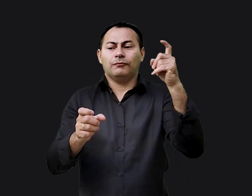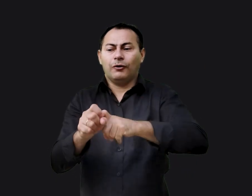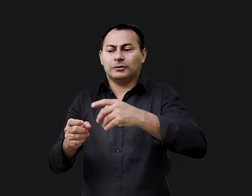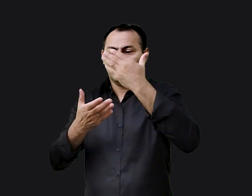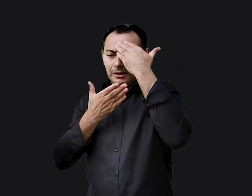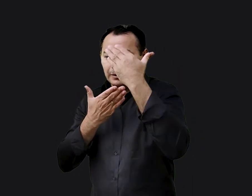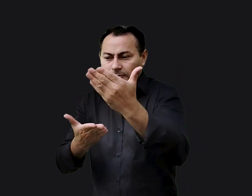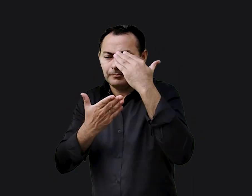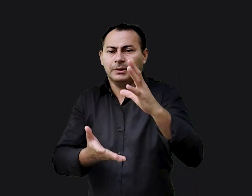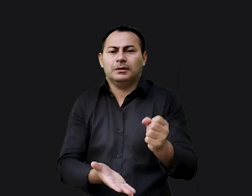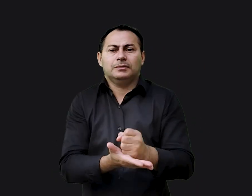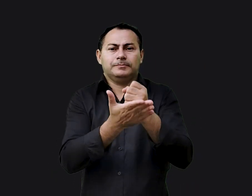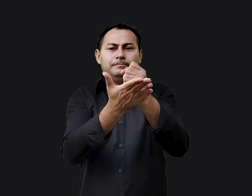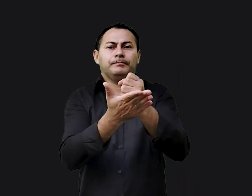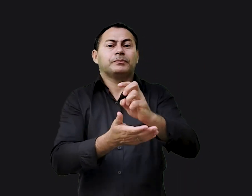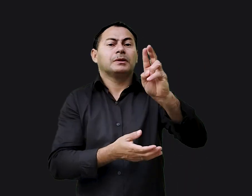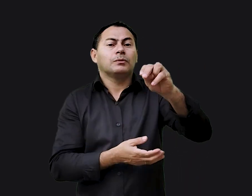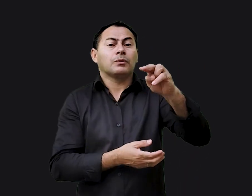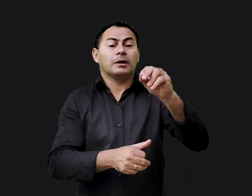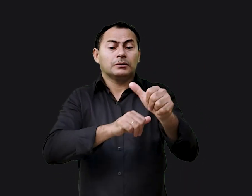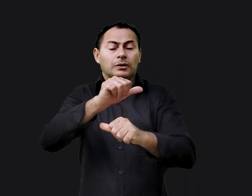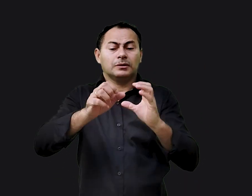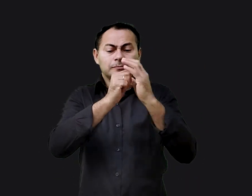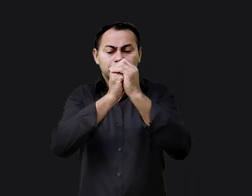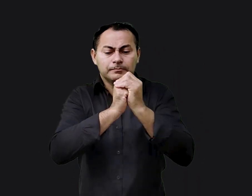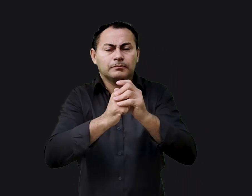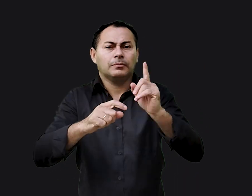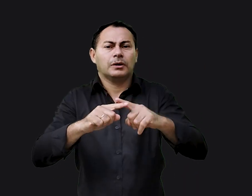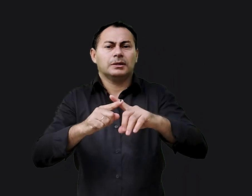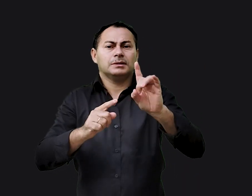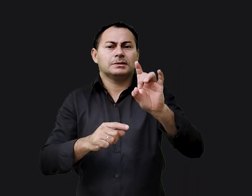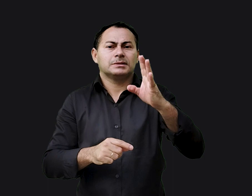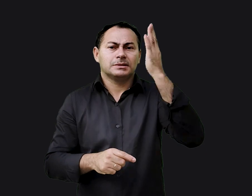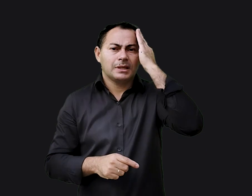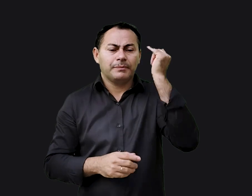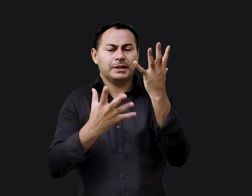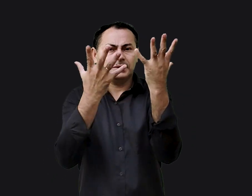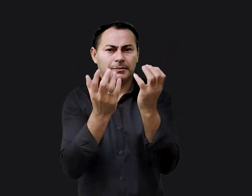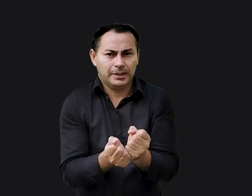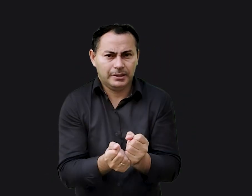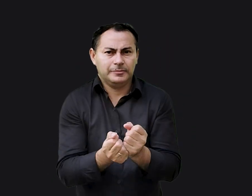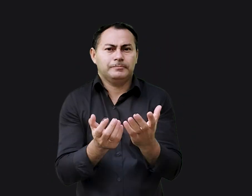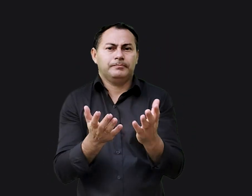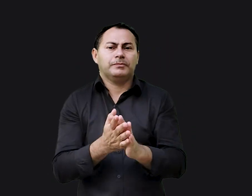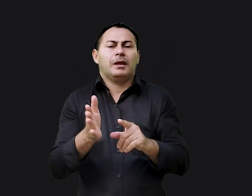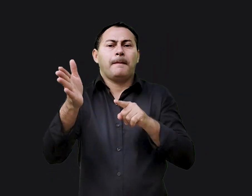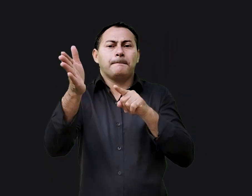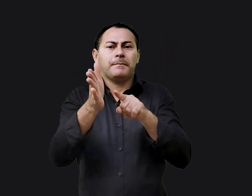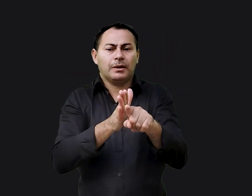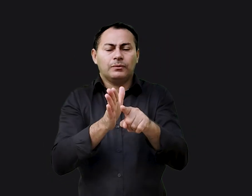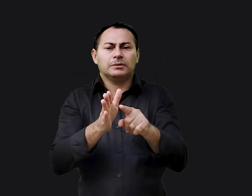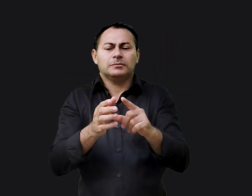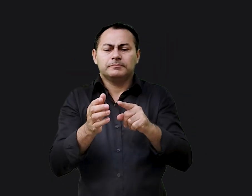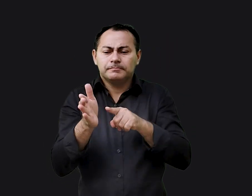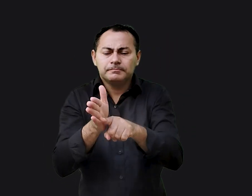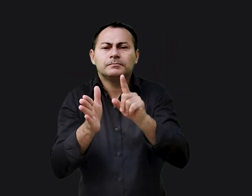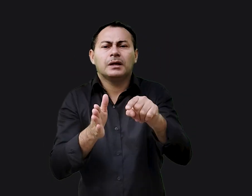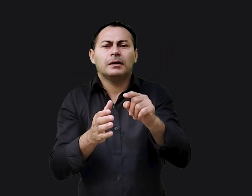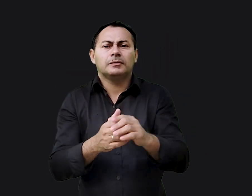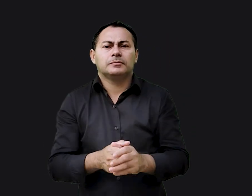voltam para me agradecer pela salvação nunca se torna um Adoradores porque só sabem receber a pergunta que nos